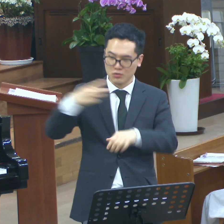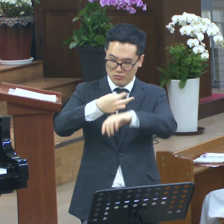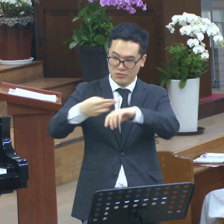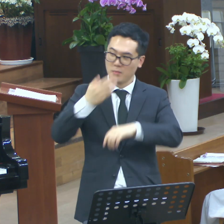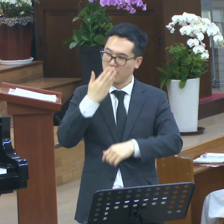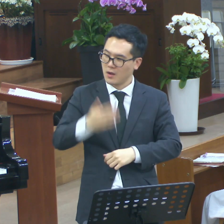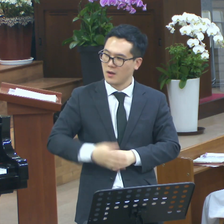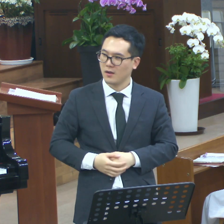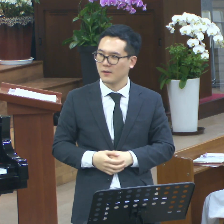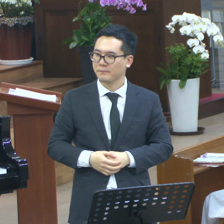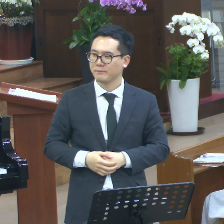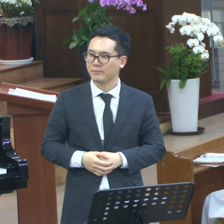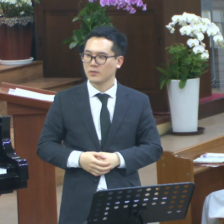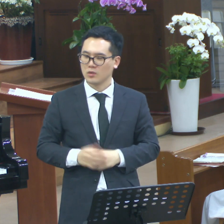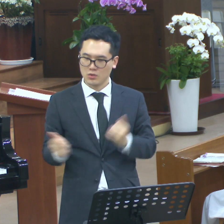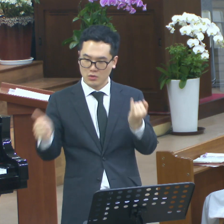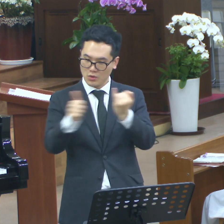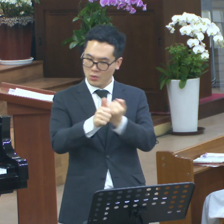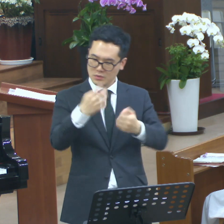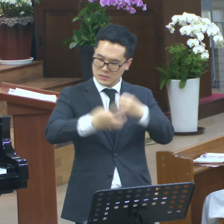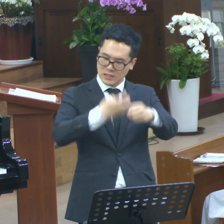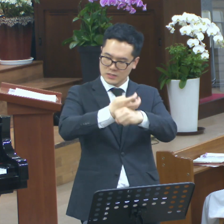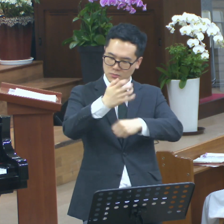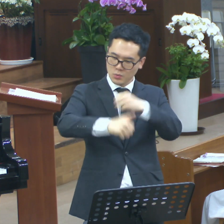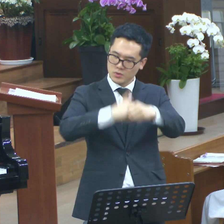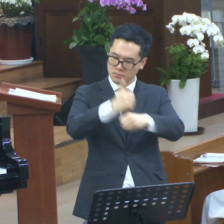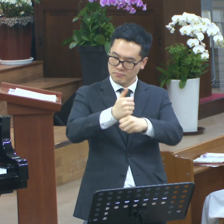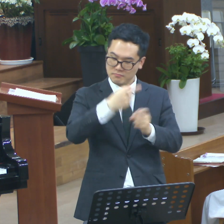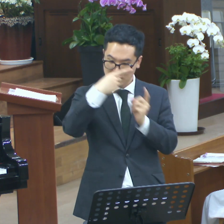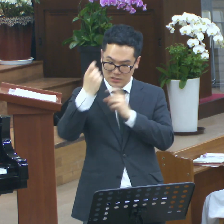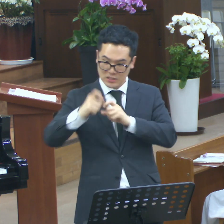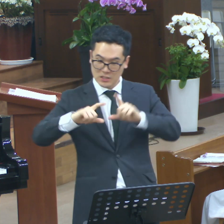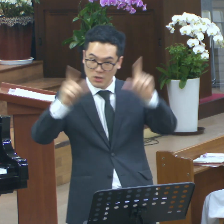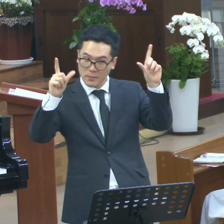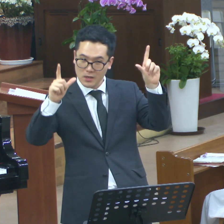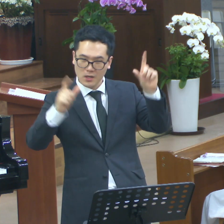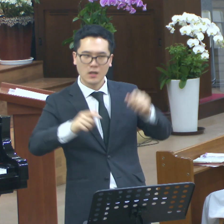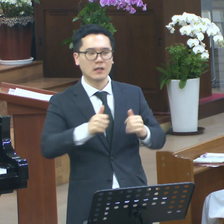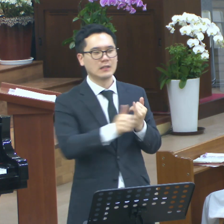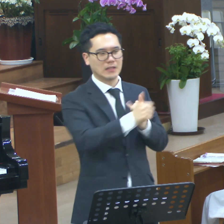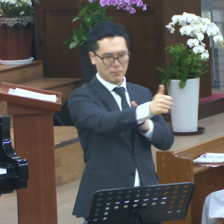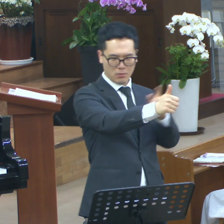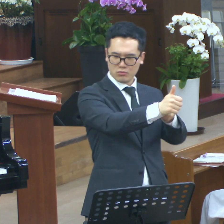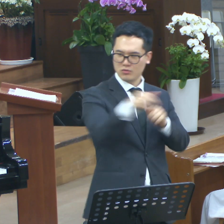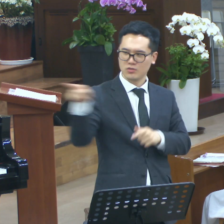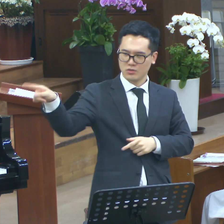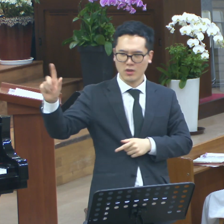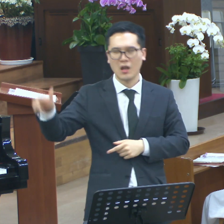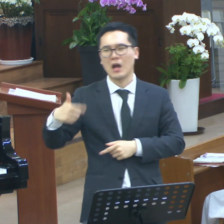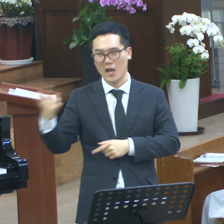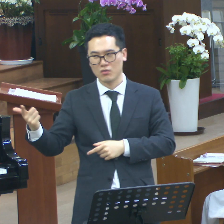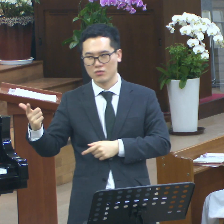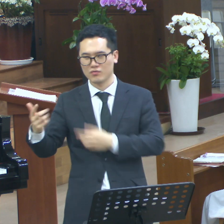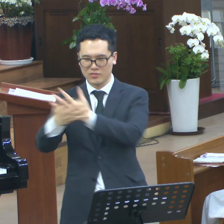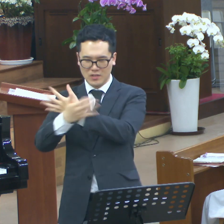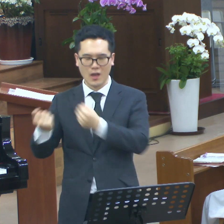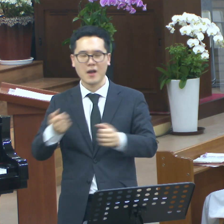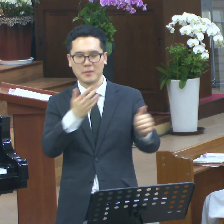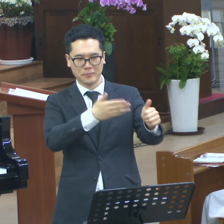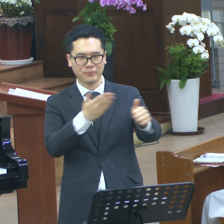50주년 기념일 때 남편들은 저기 예약을 하세요. 1박씩 예약을 해가지고 여보 내가 예약했어. 그리고 데리고 가서